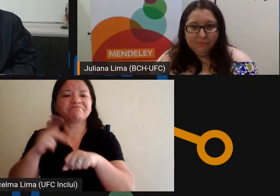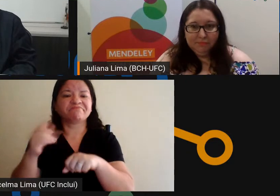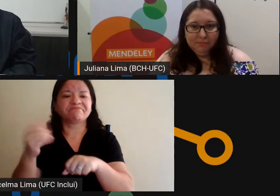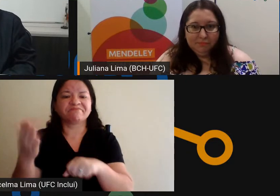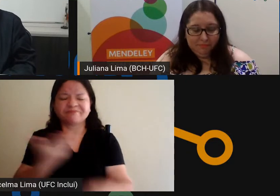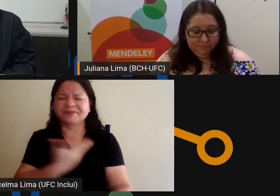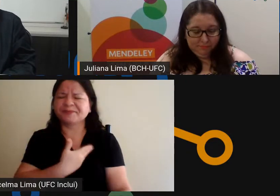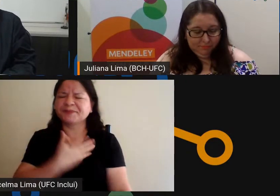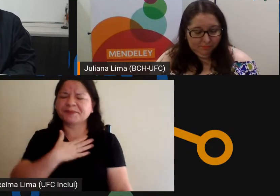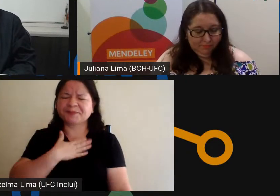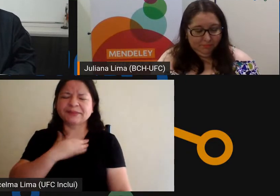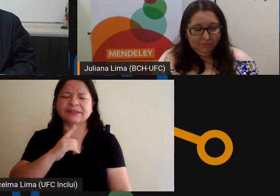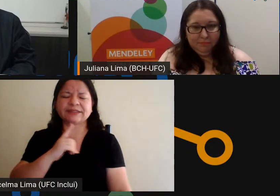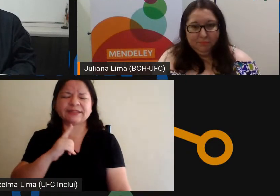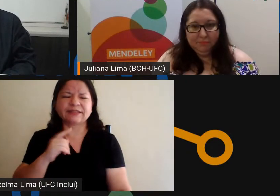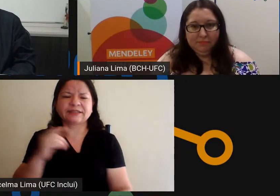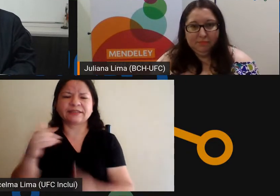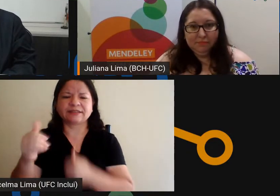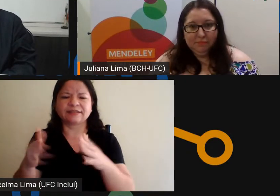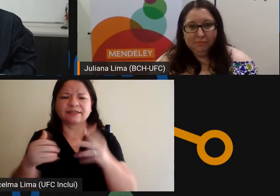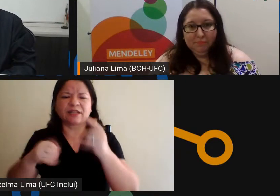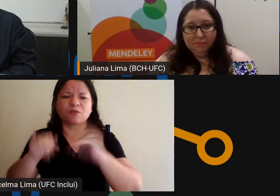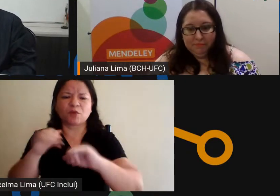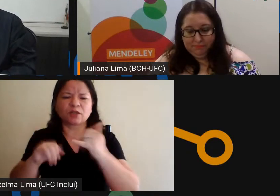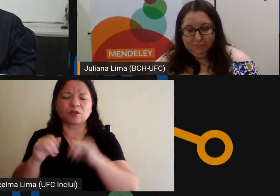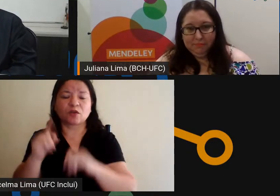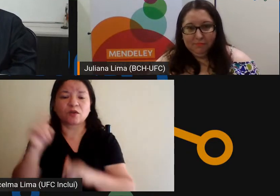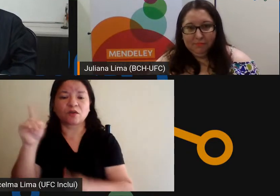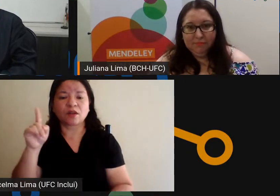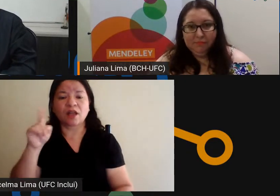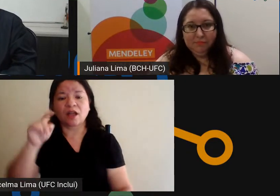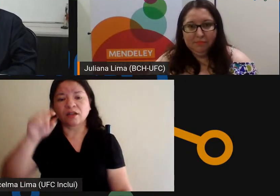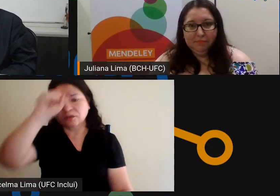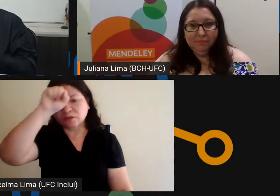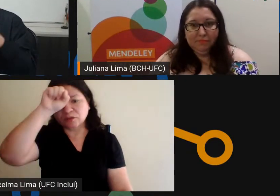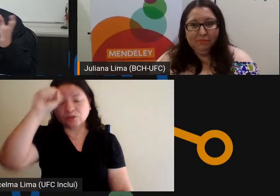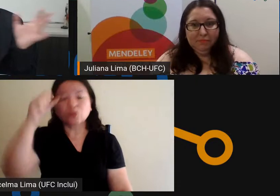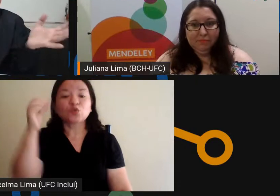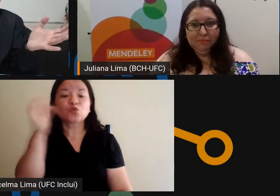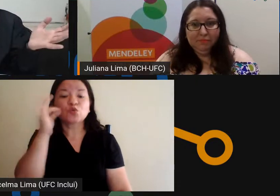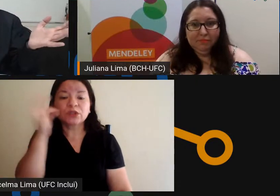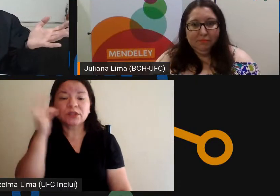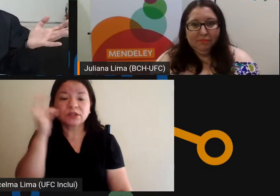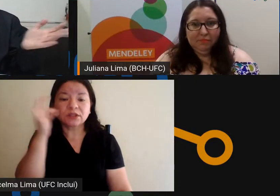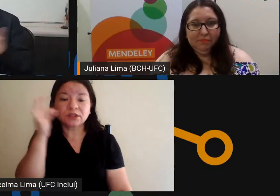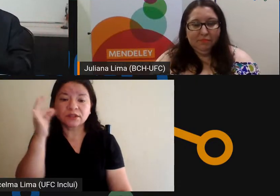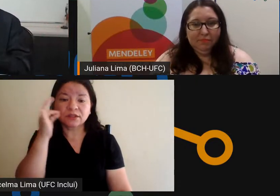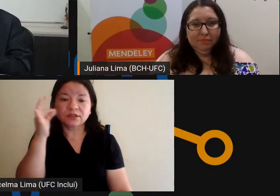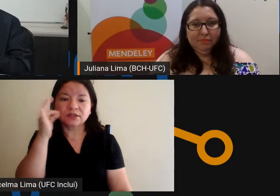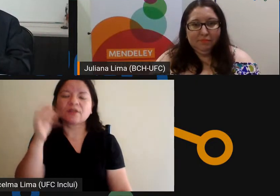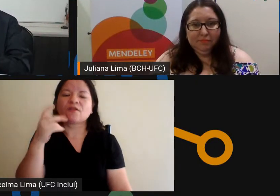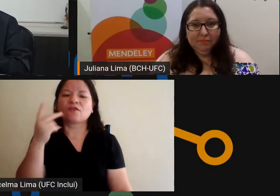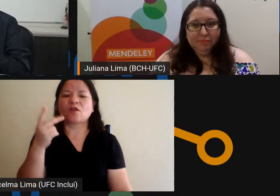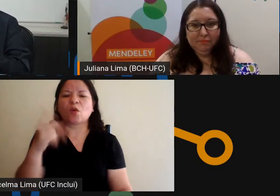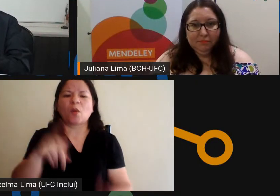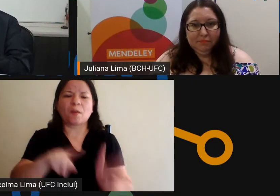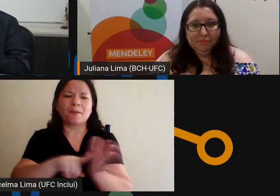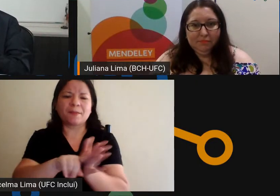laboratório na Suíça, e lá eles falaram que eles não começam uma pesquisa com um aluno de